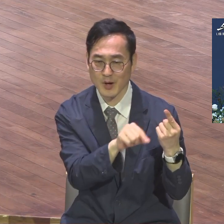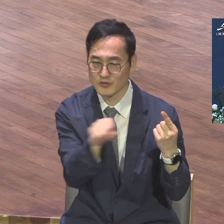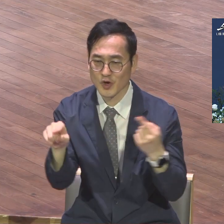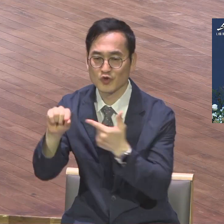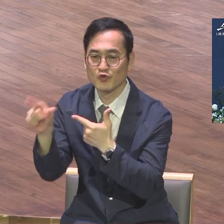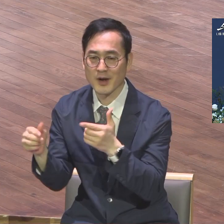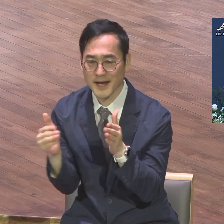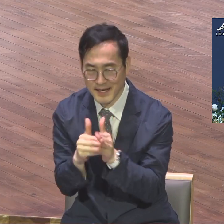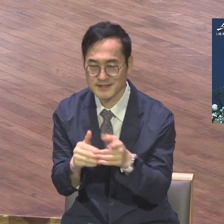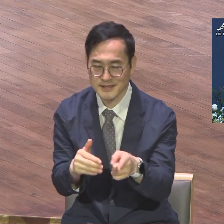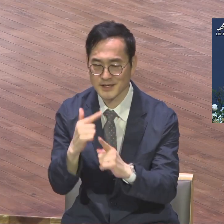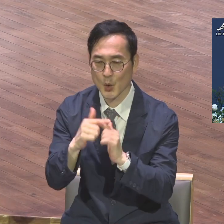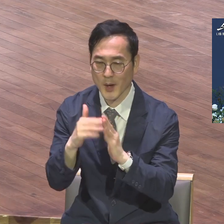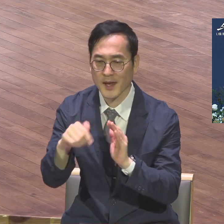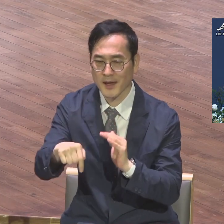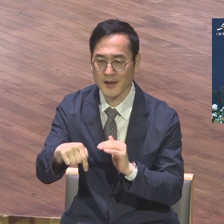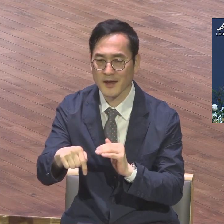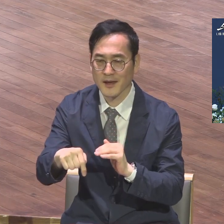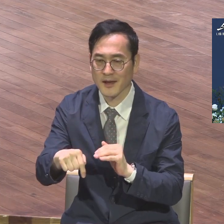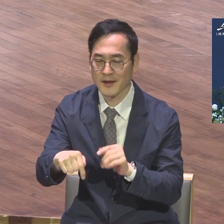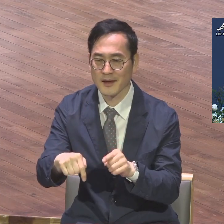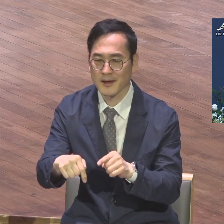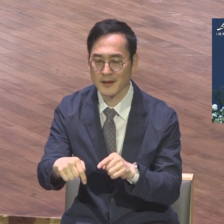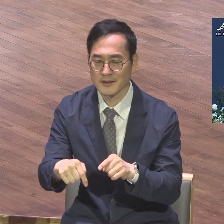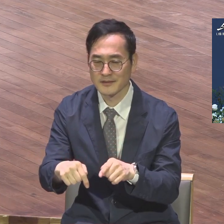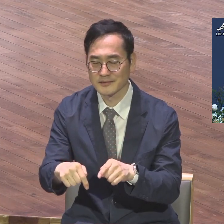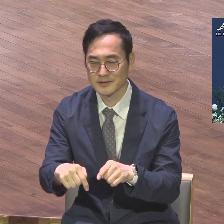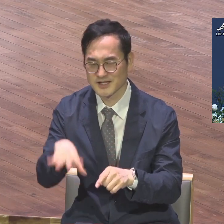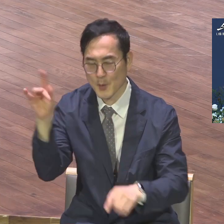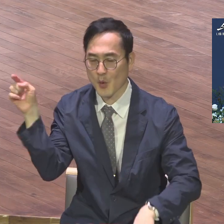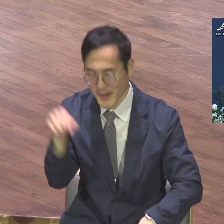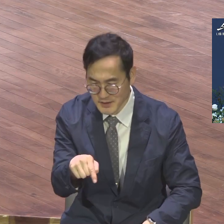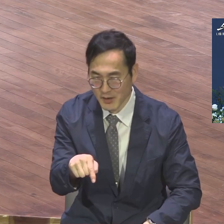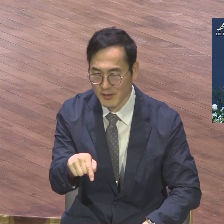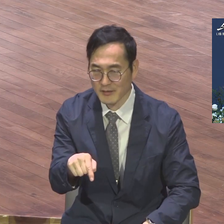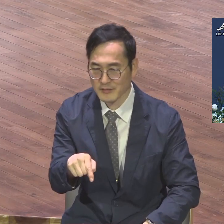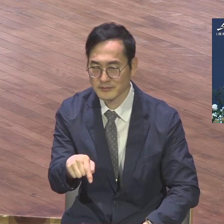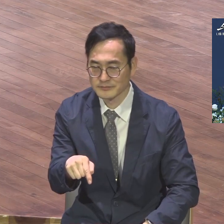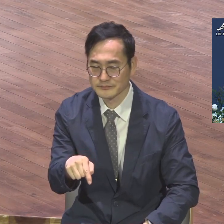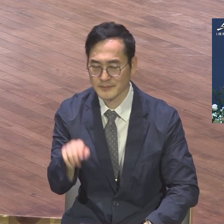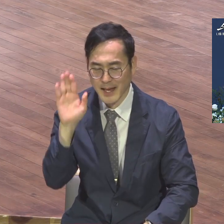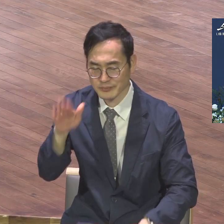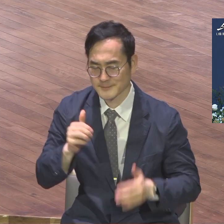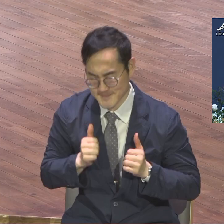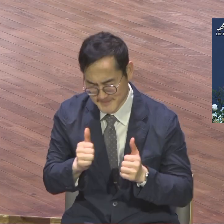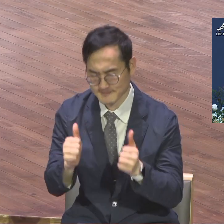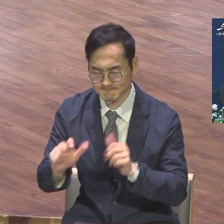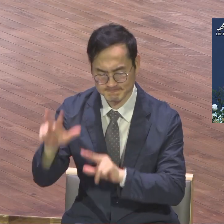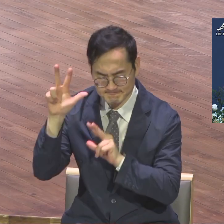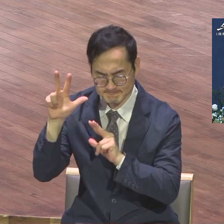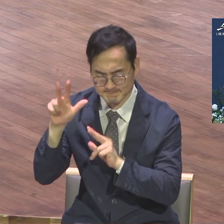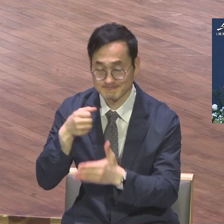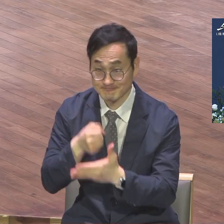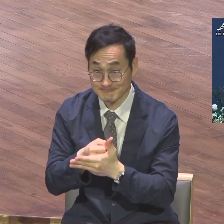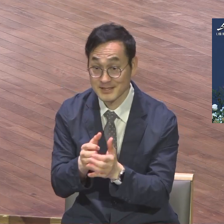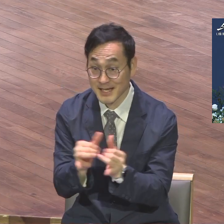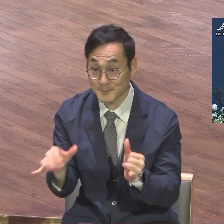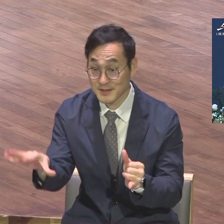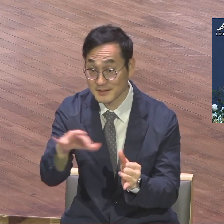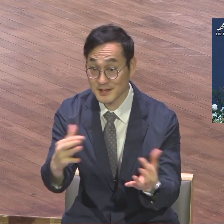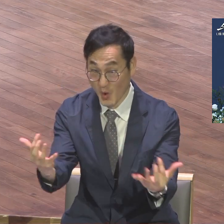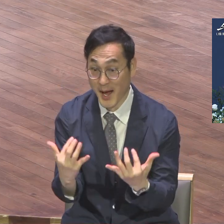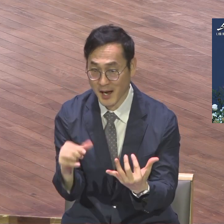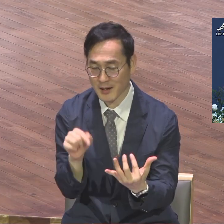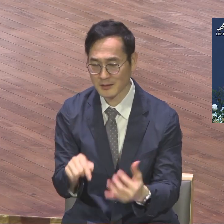정착하신 새가족분들에게 권면을 했습니다. 옛사람의 옷을 확실히 벗어버려라.